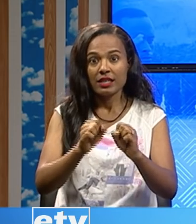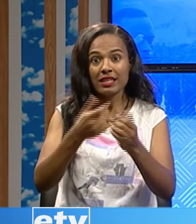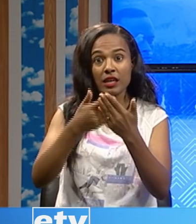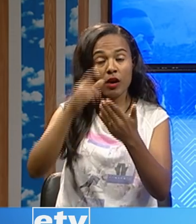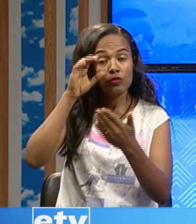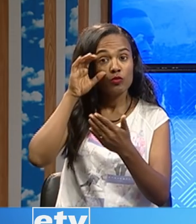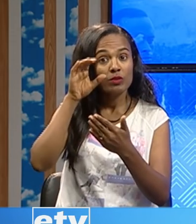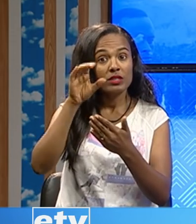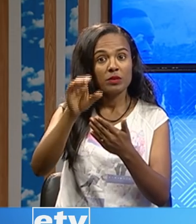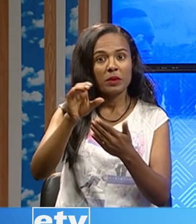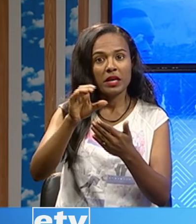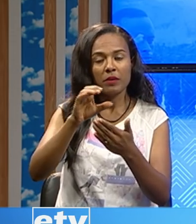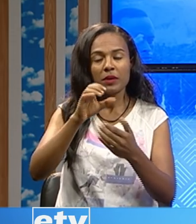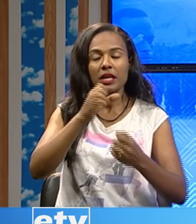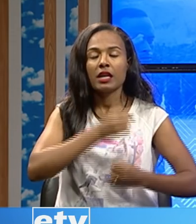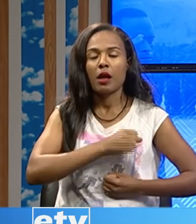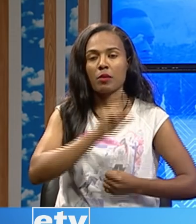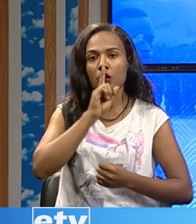መስት ቢካም ዩር ኢነሚ ነው የሚለው